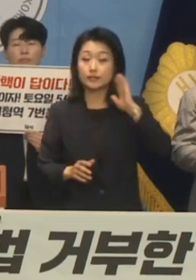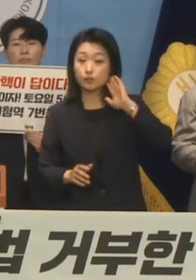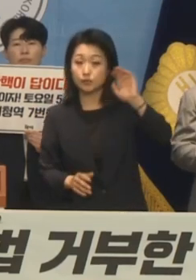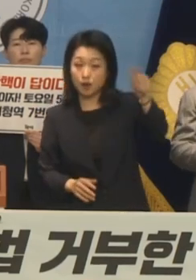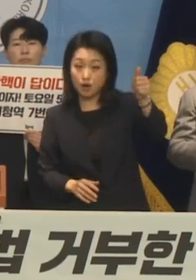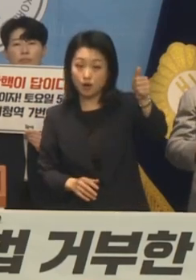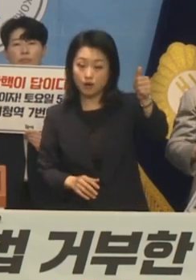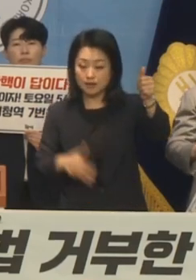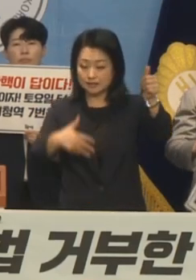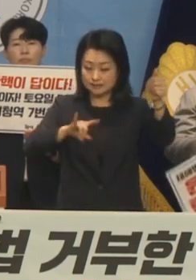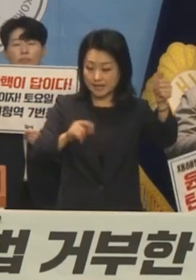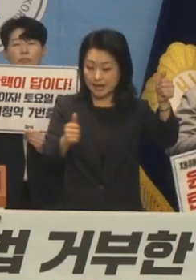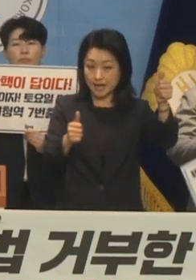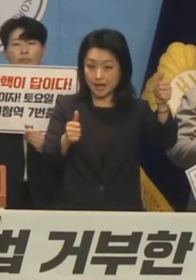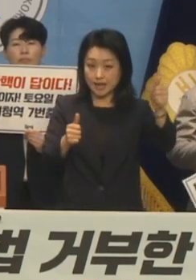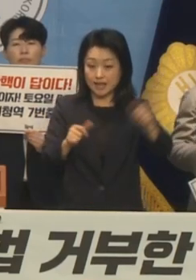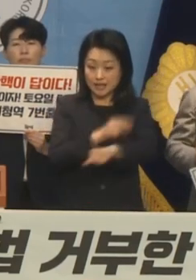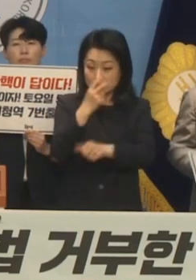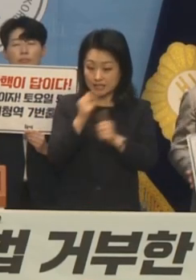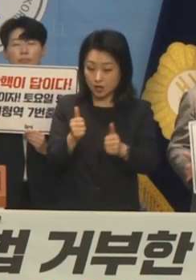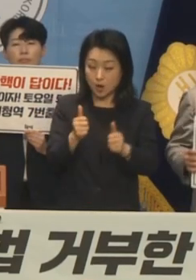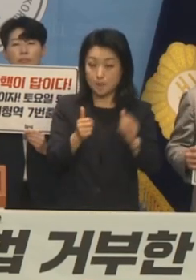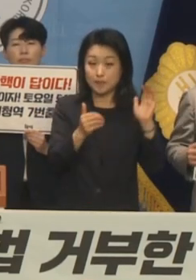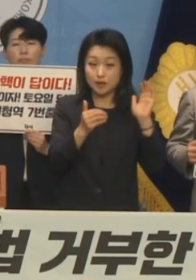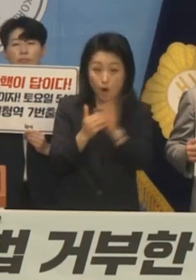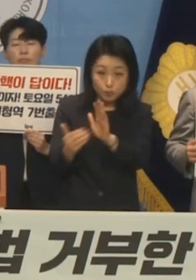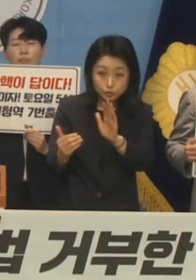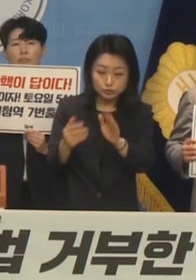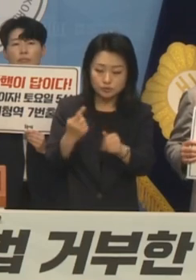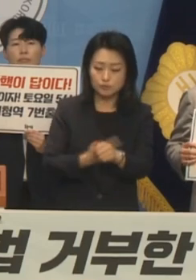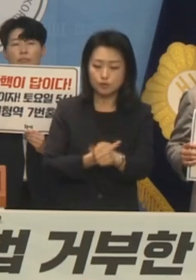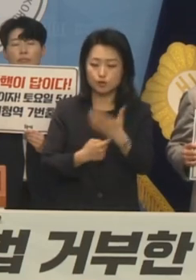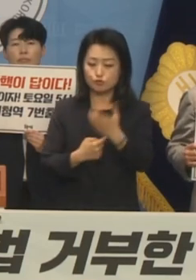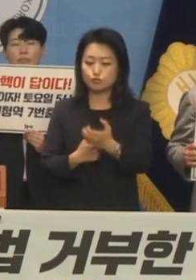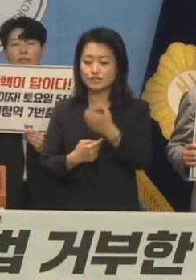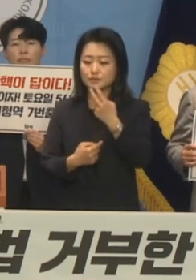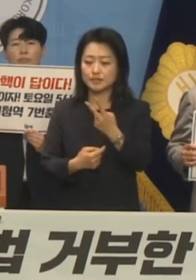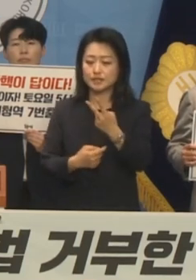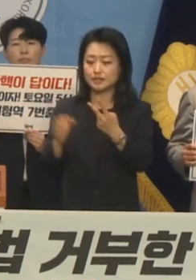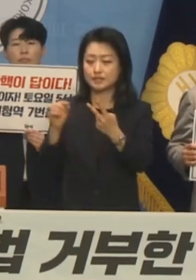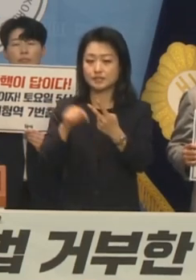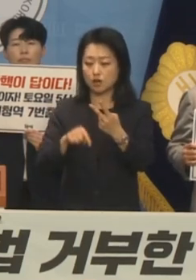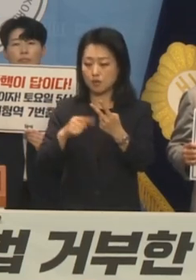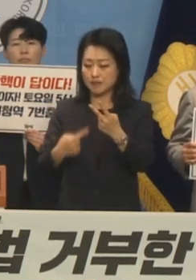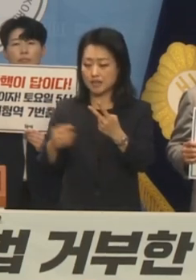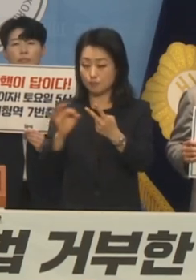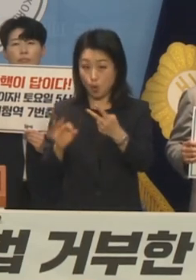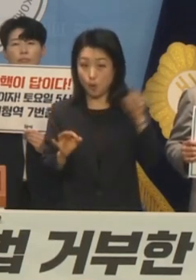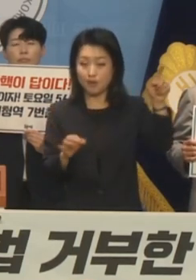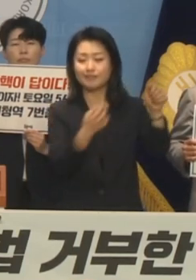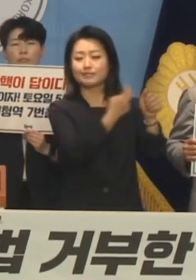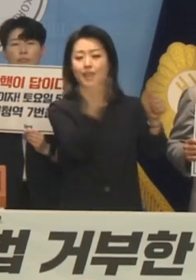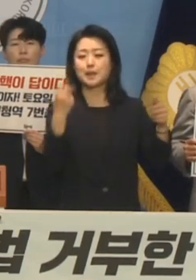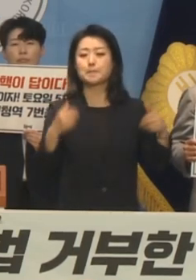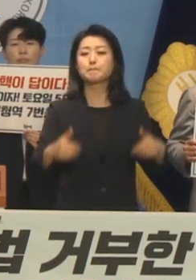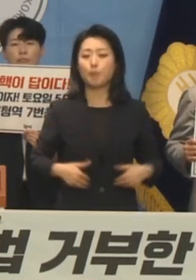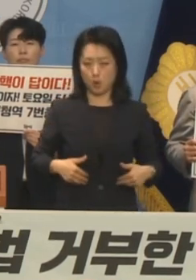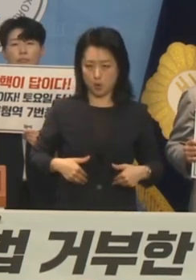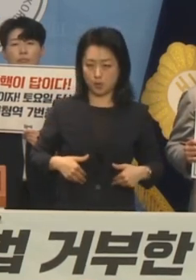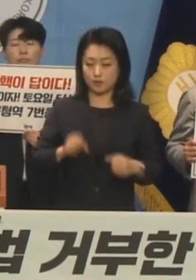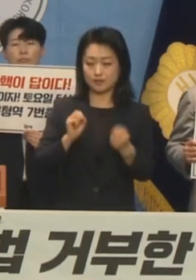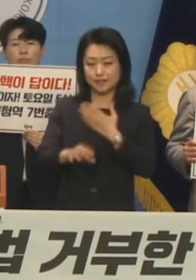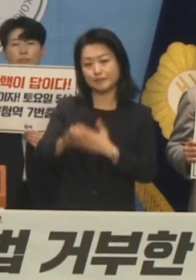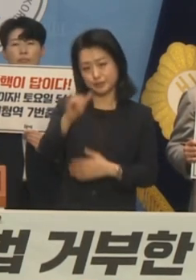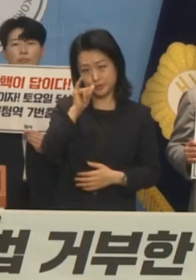대통령이 최상병 특검을 거부할 경우 92.1%가 탄핵이 필요하다라고 답했다는 보도도